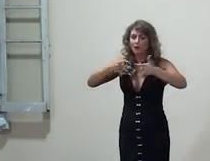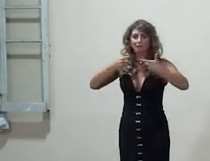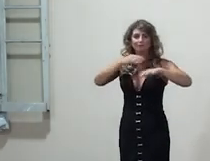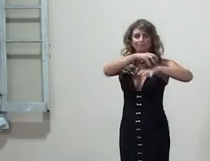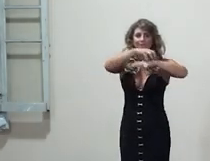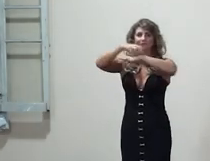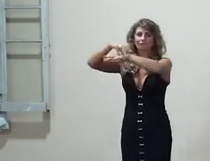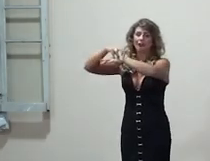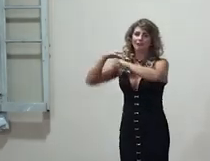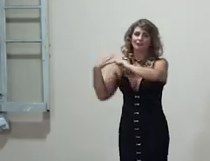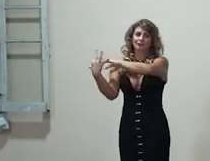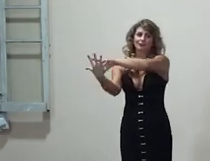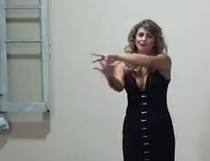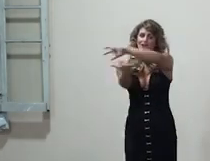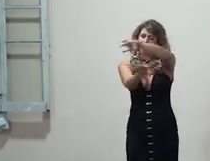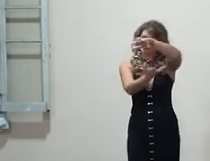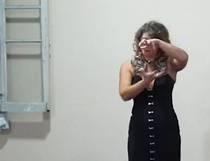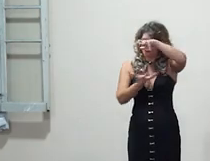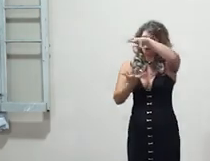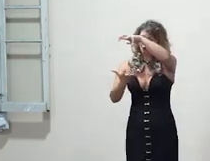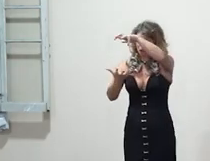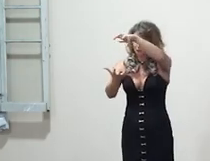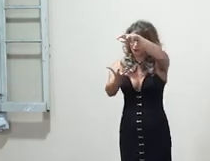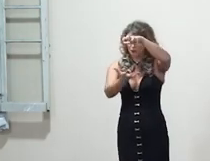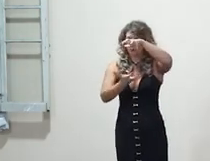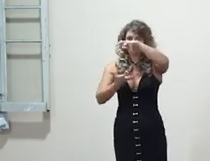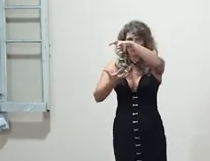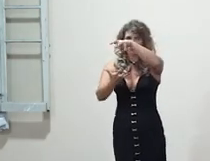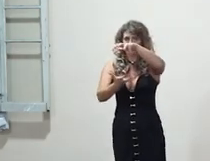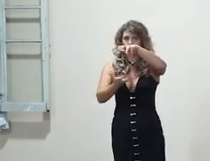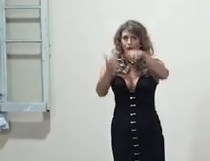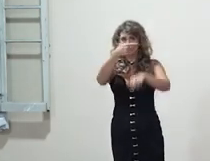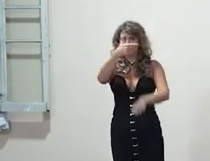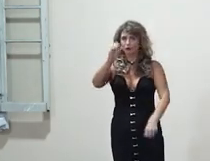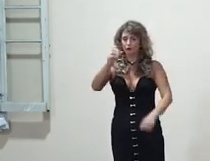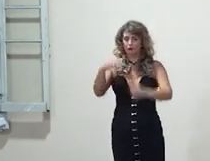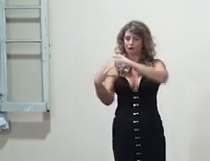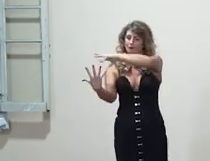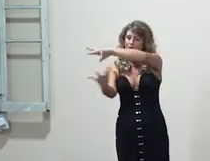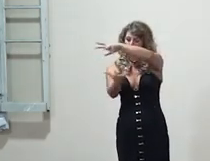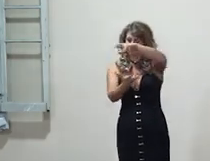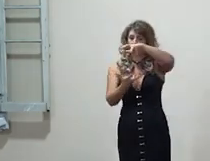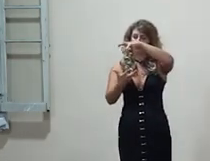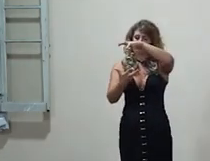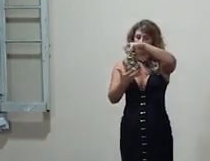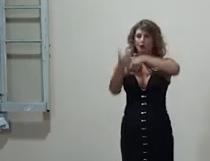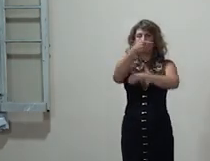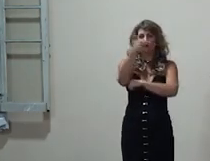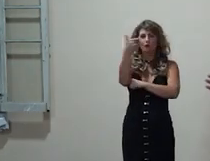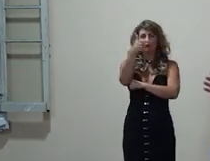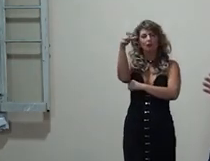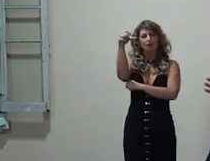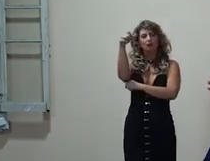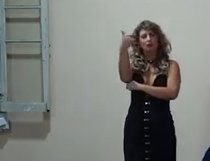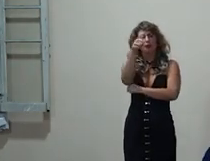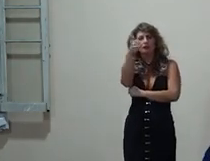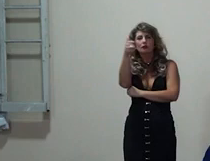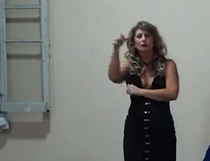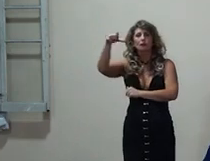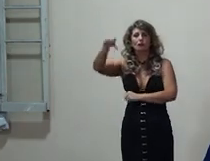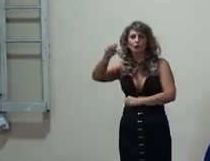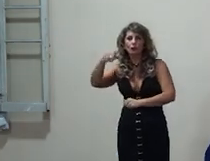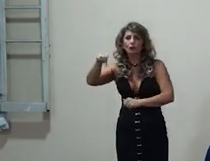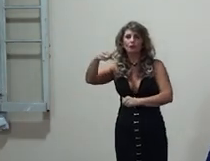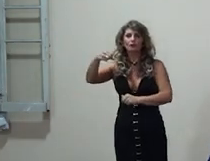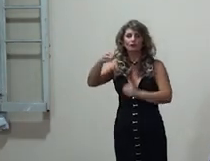pitorescas do mundo, entre os 20, podem procurar na internet que está lá. Uma das 20, 19ª,